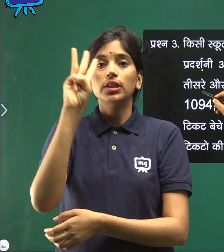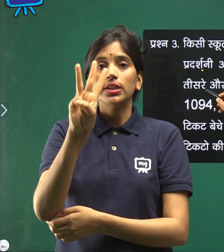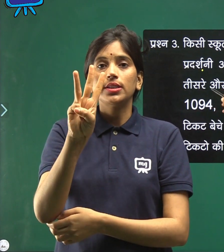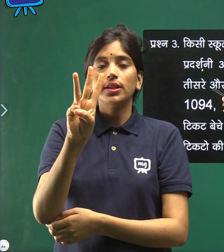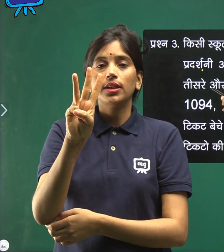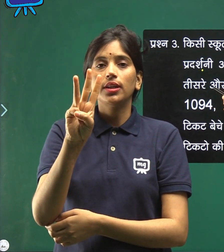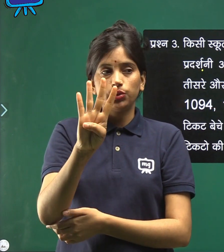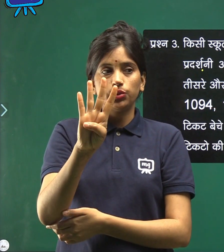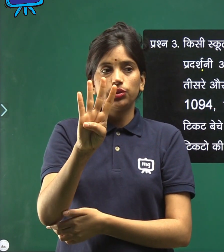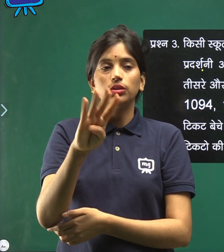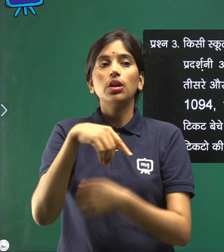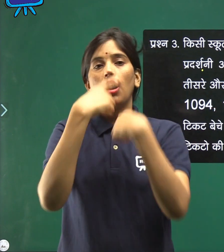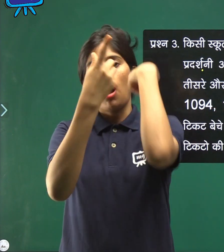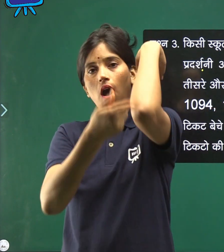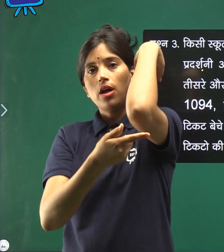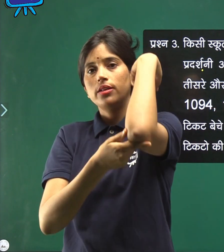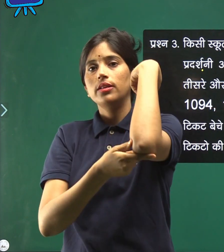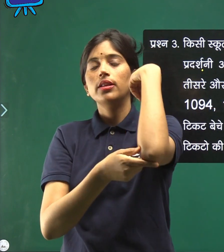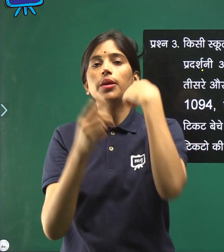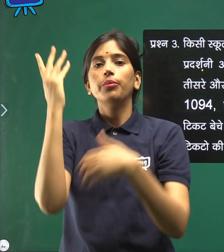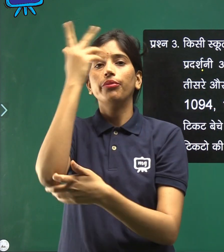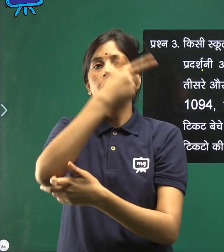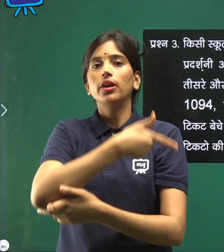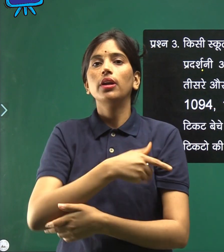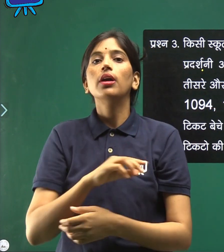तीसरे, अंतिम दिन